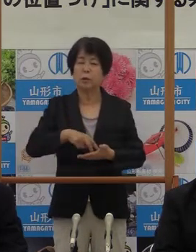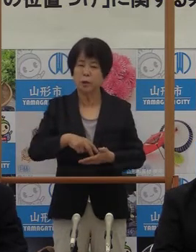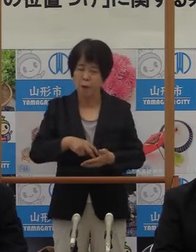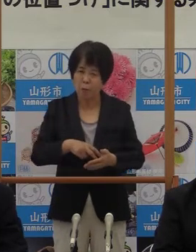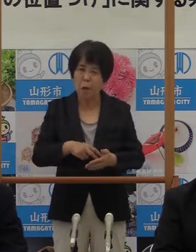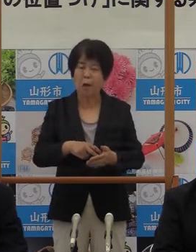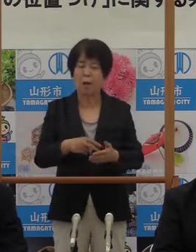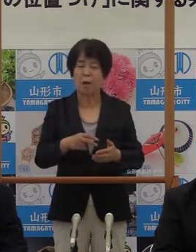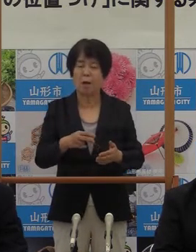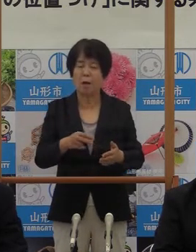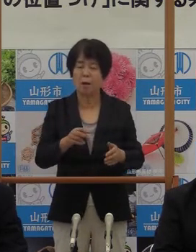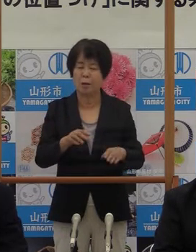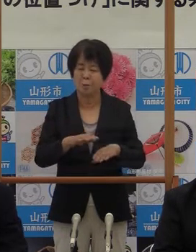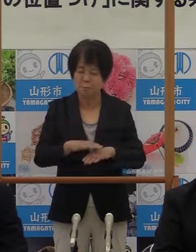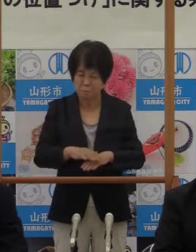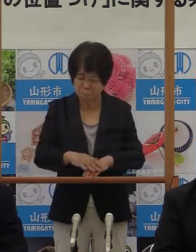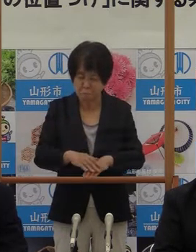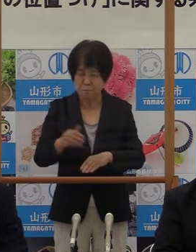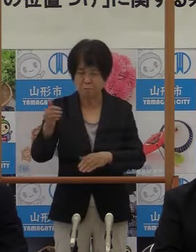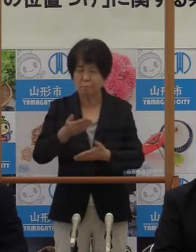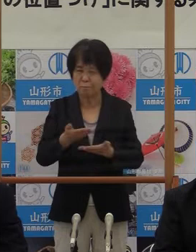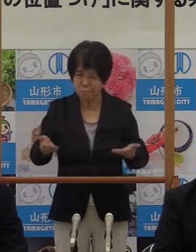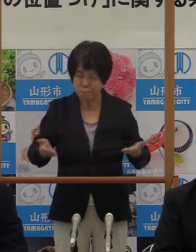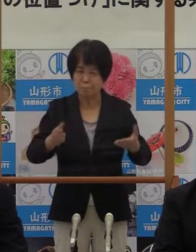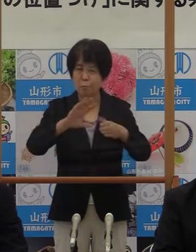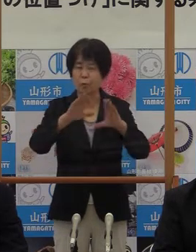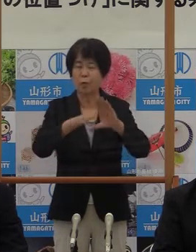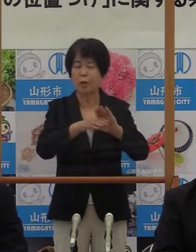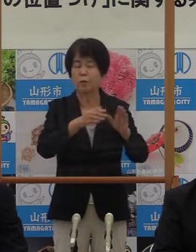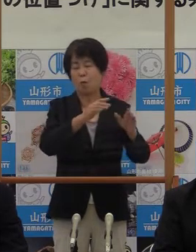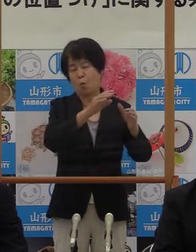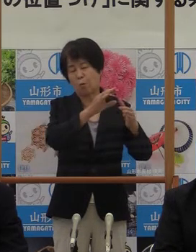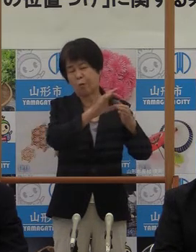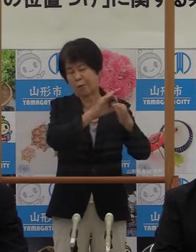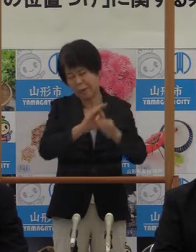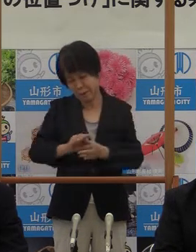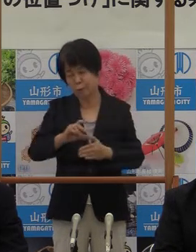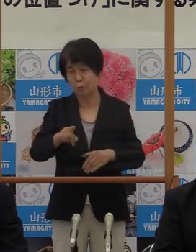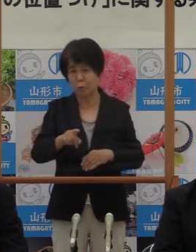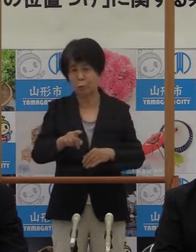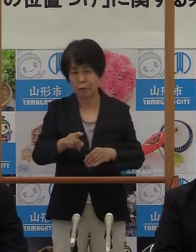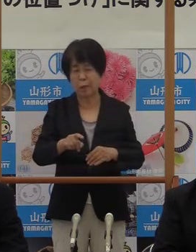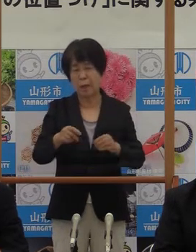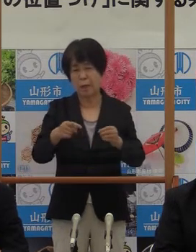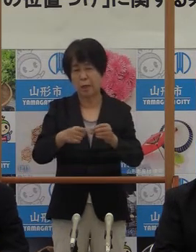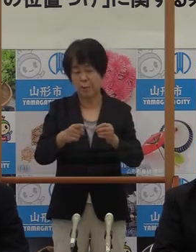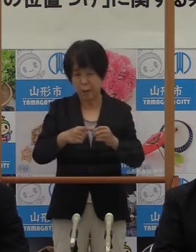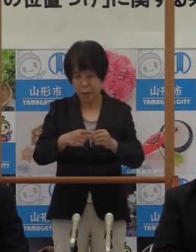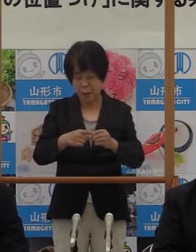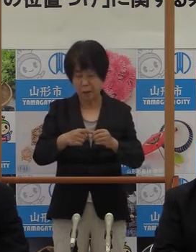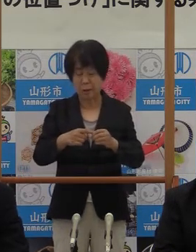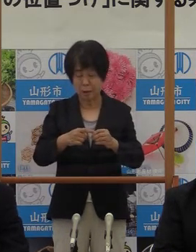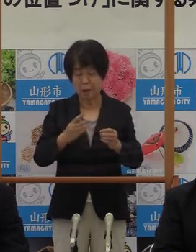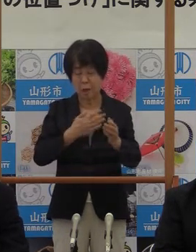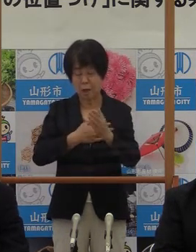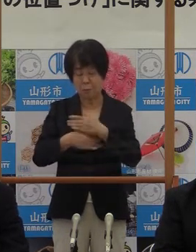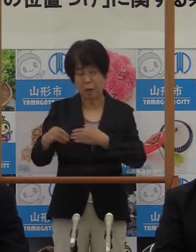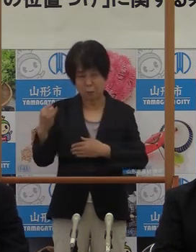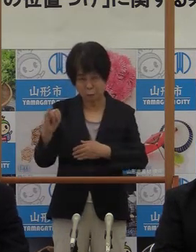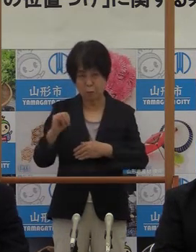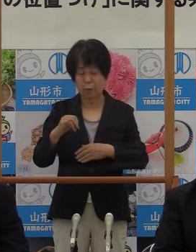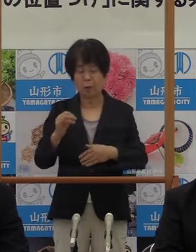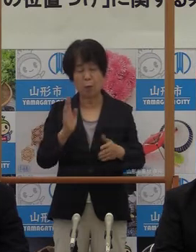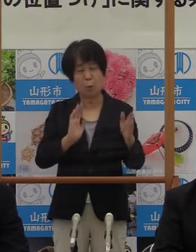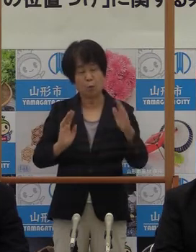承ということで、山形舞妓さんをですねそこで踊っていただいて、それを観光